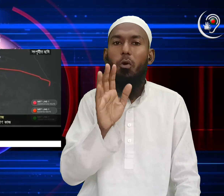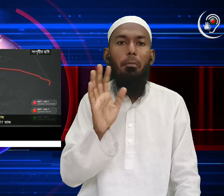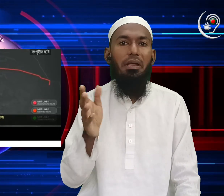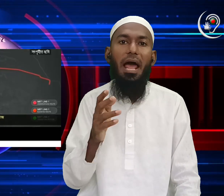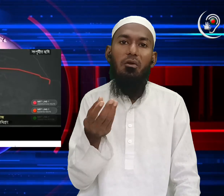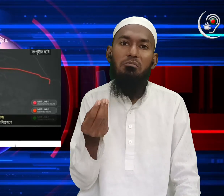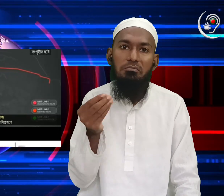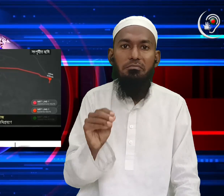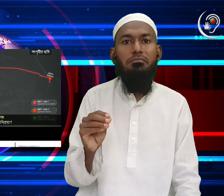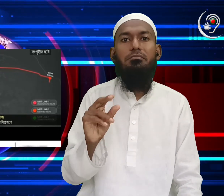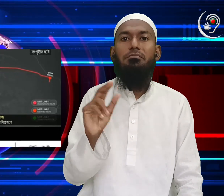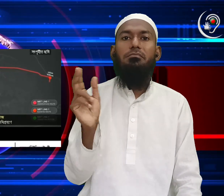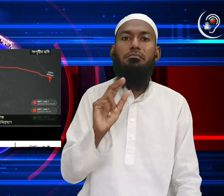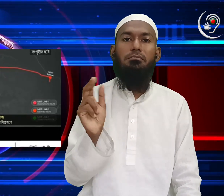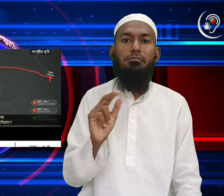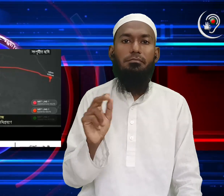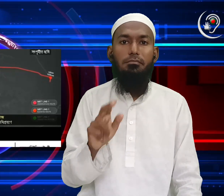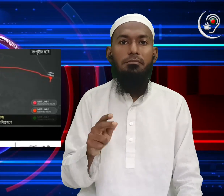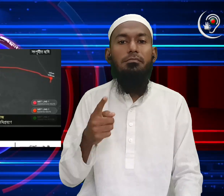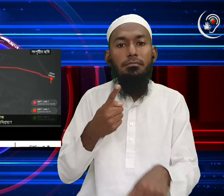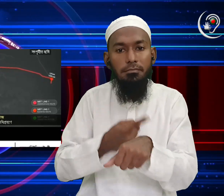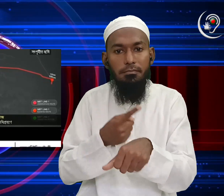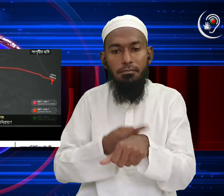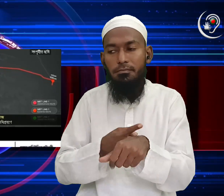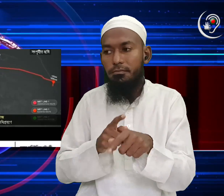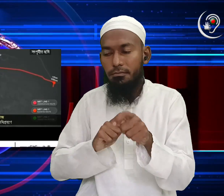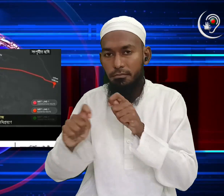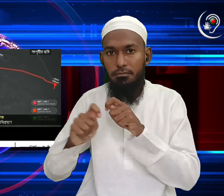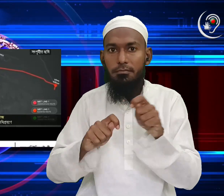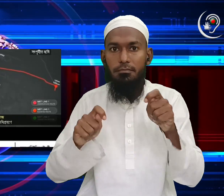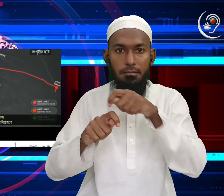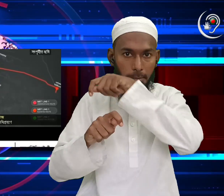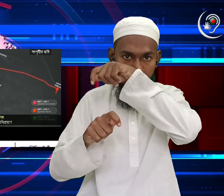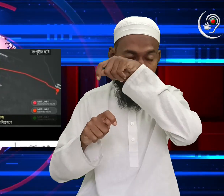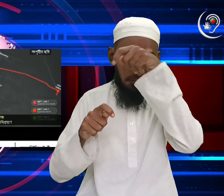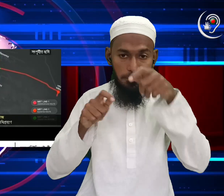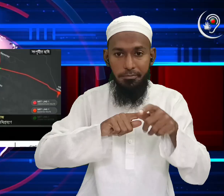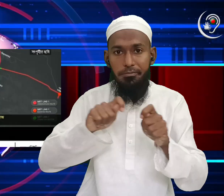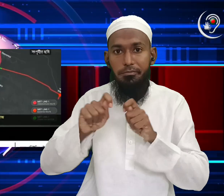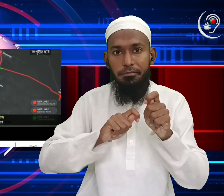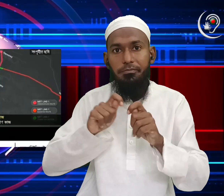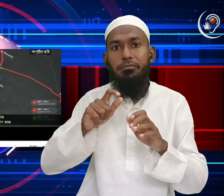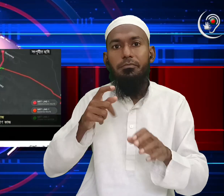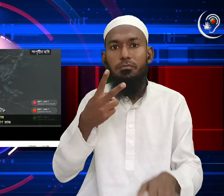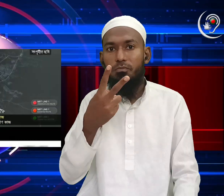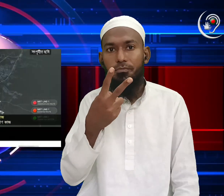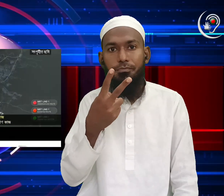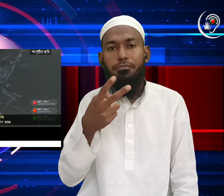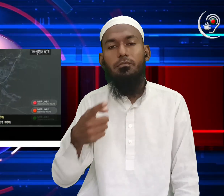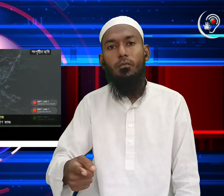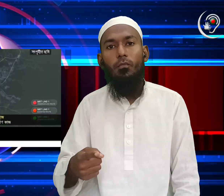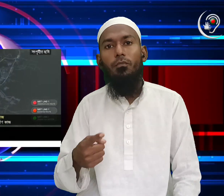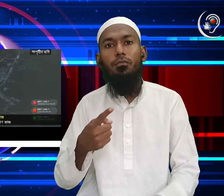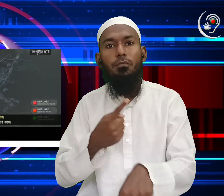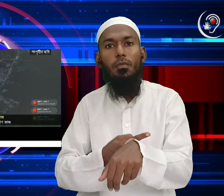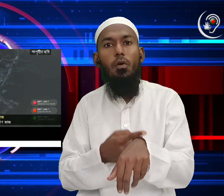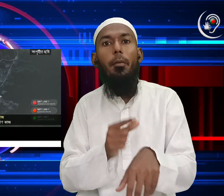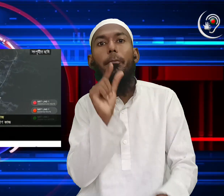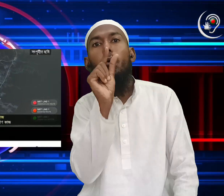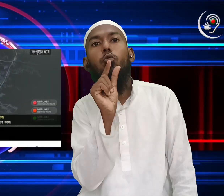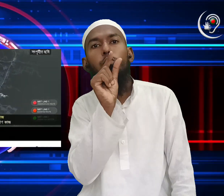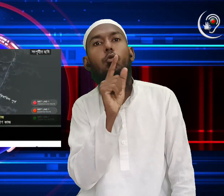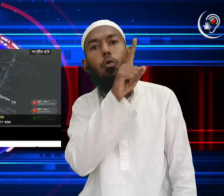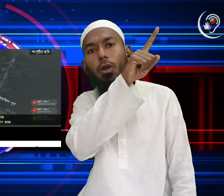ঢাকা ম্যাস র্যাপিড ট্রানজিট এমআরটি লাইন 1 নির্মিত হচ্ছে দুটি অংশে। প্রথম অংশ বিমানবন্দর রুট, যেটি হযরত শাহজালাল